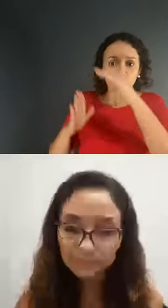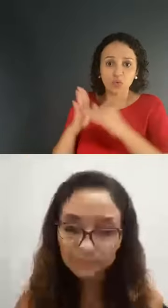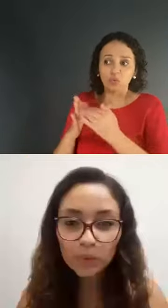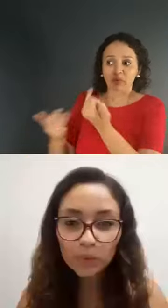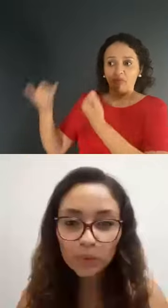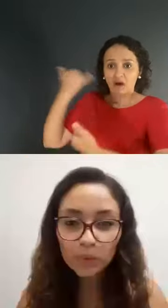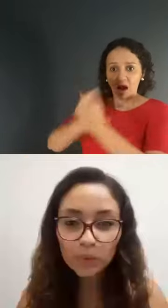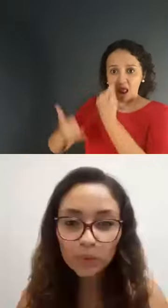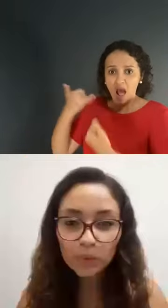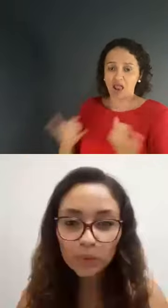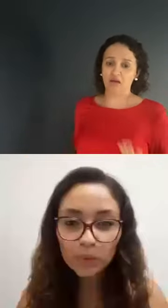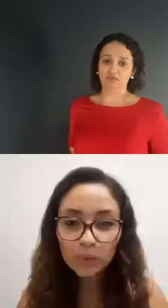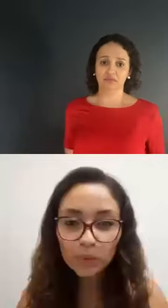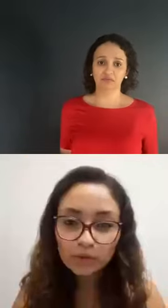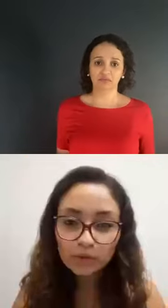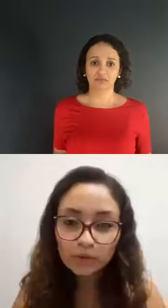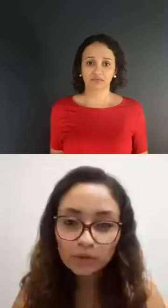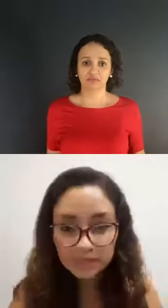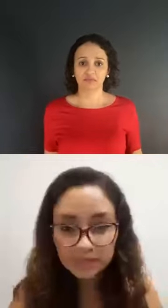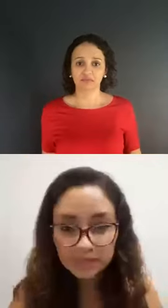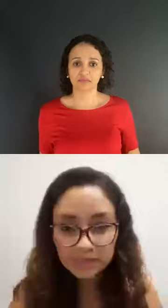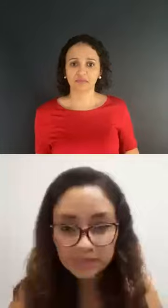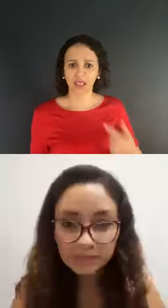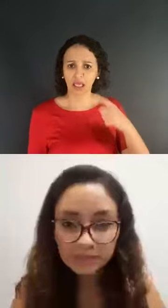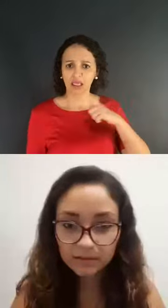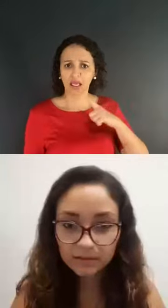Tem uma pergunta.